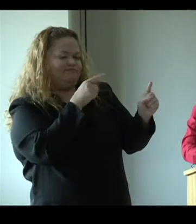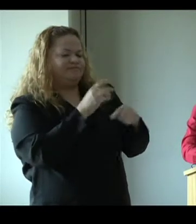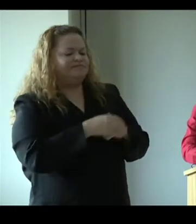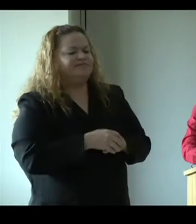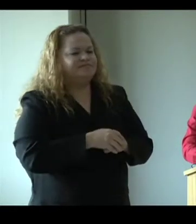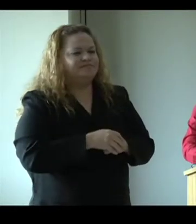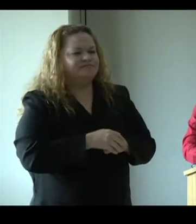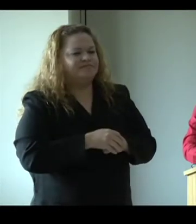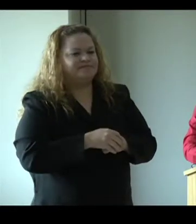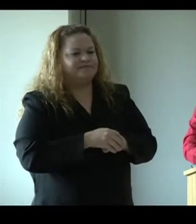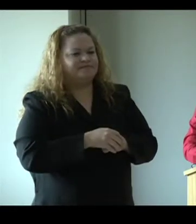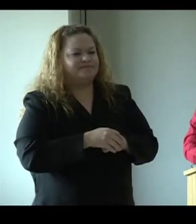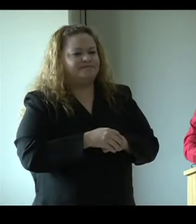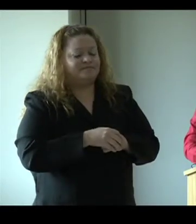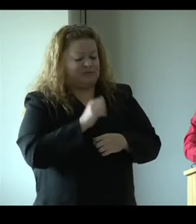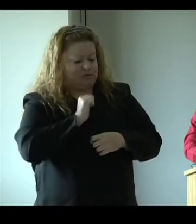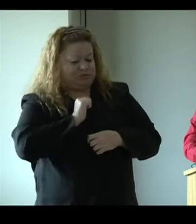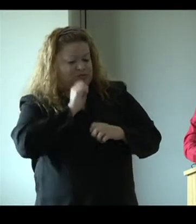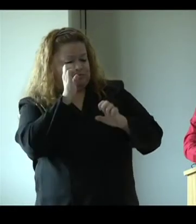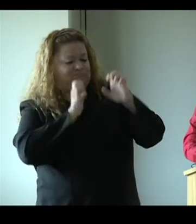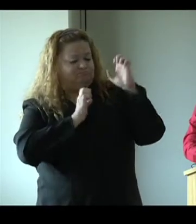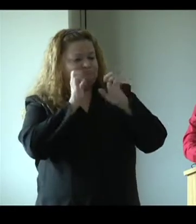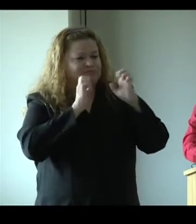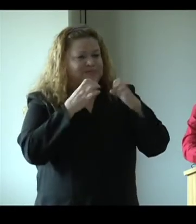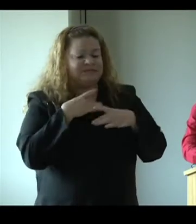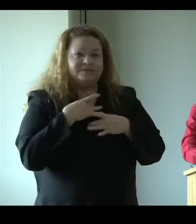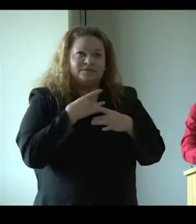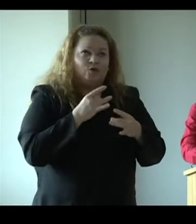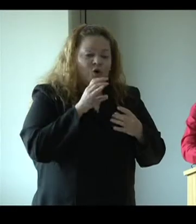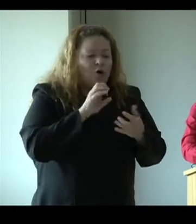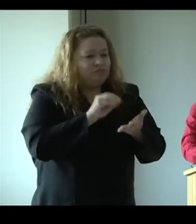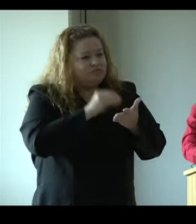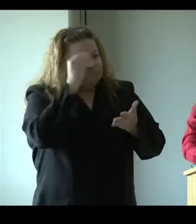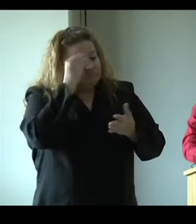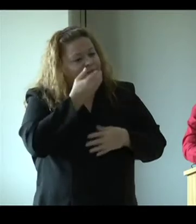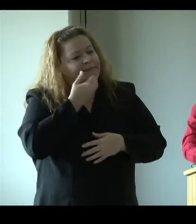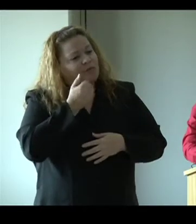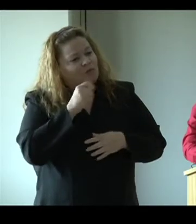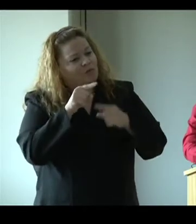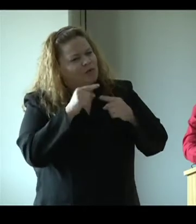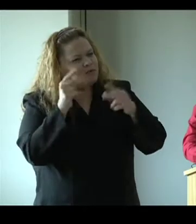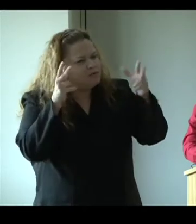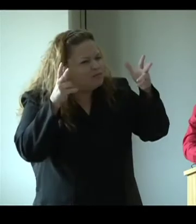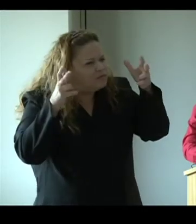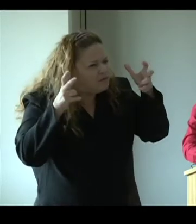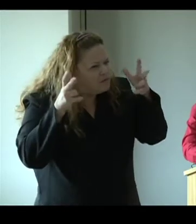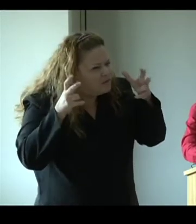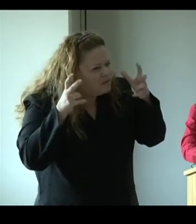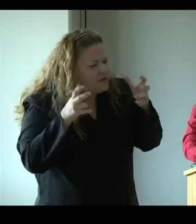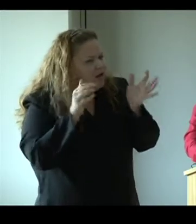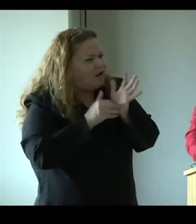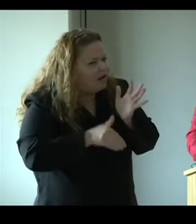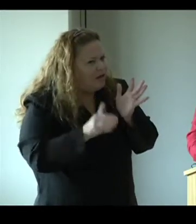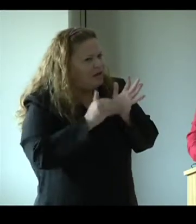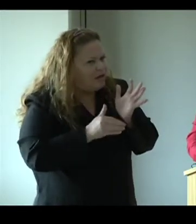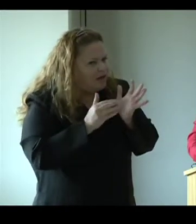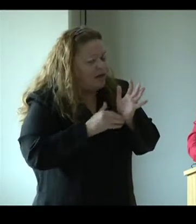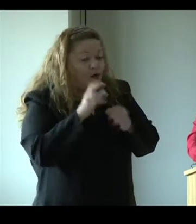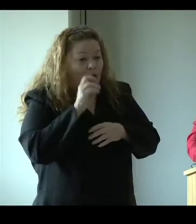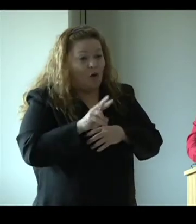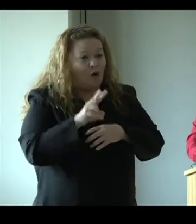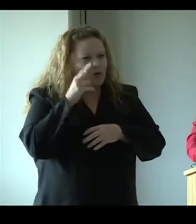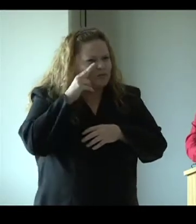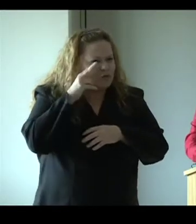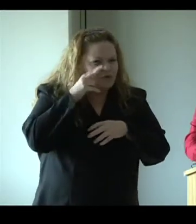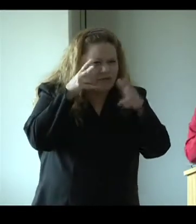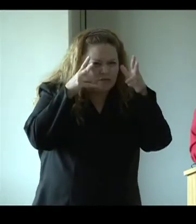uno uno podría autoevaluarse y decir a mí me encanta o yo aprendo mejor cuando escucho repetidamente a algo Cuando lo veo en un video